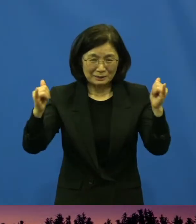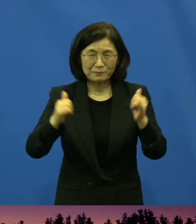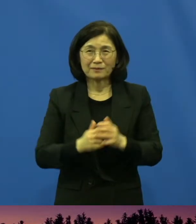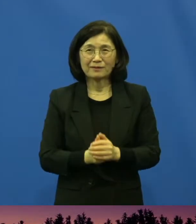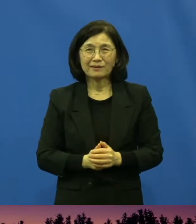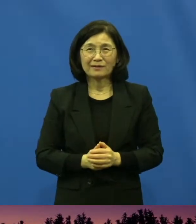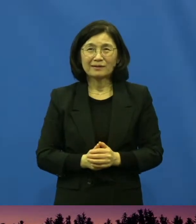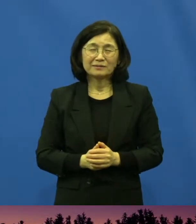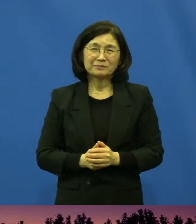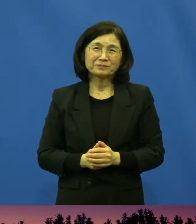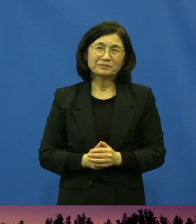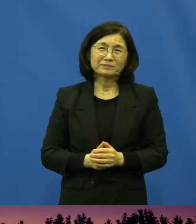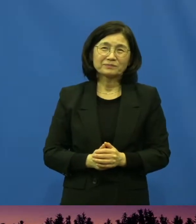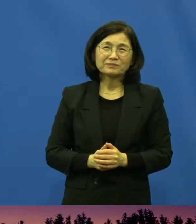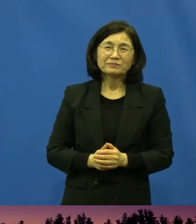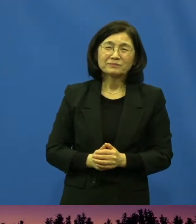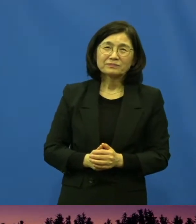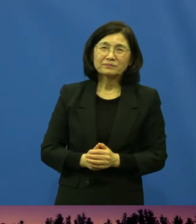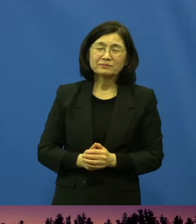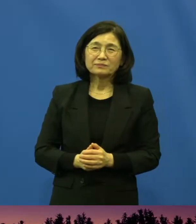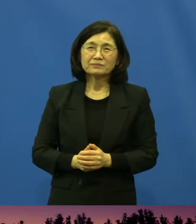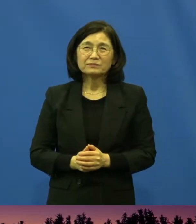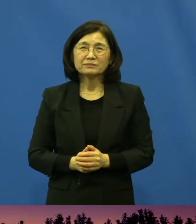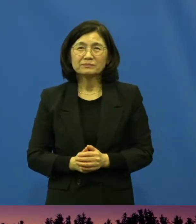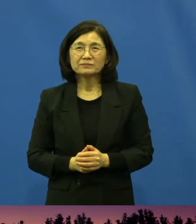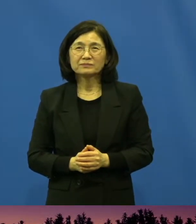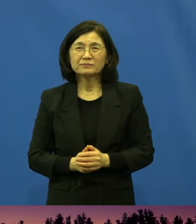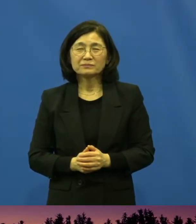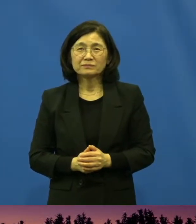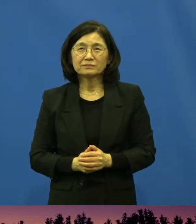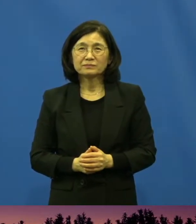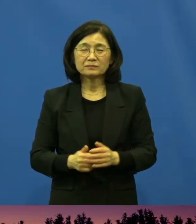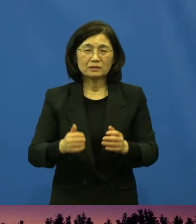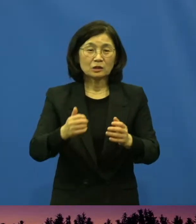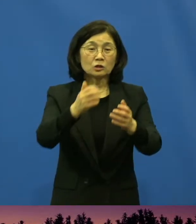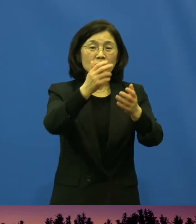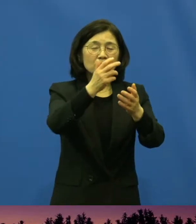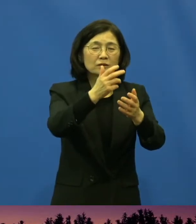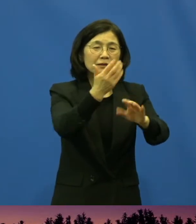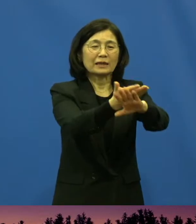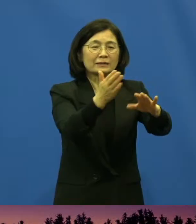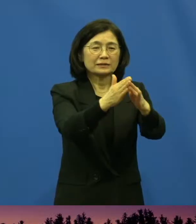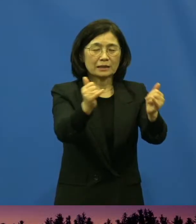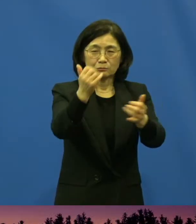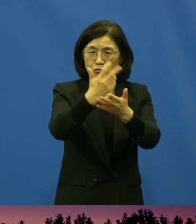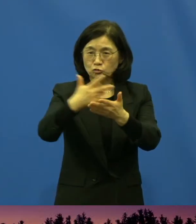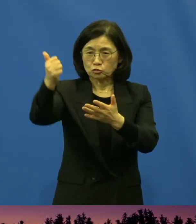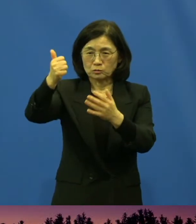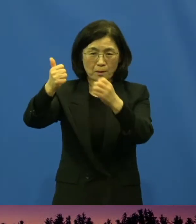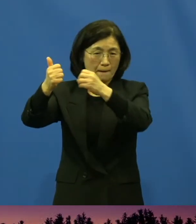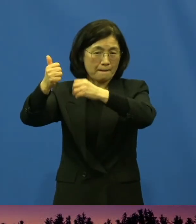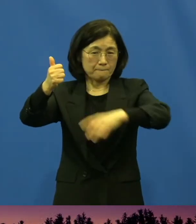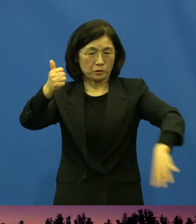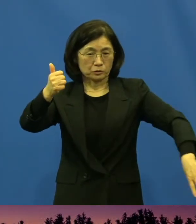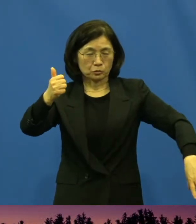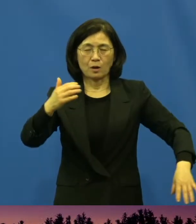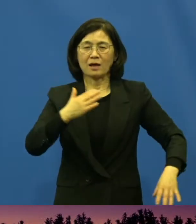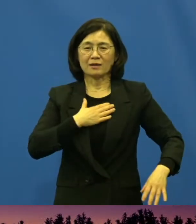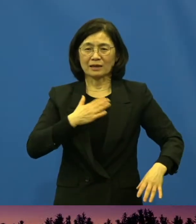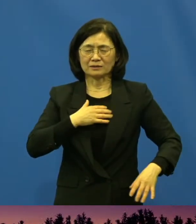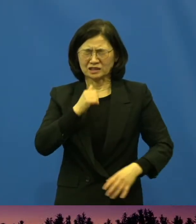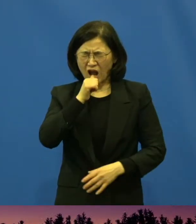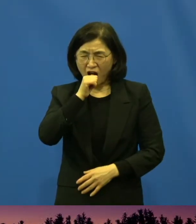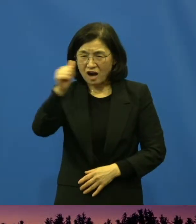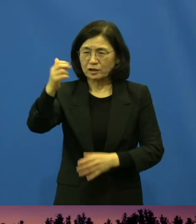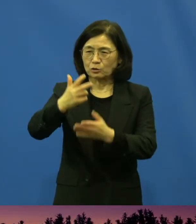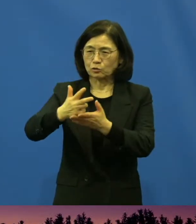앞에 있는 사람들 지적하면서 주를 버릴지라도 나는 주를 버리지 않겠다는 거예요. 여러분, 이